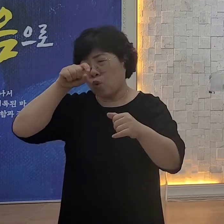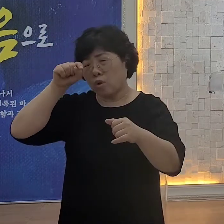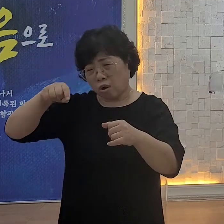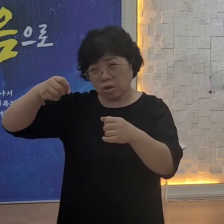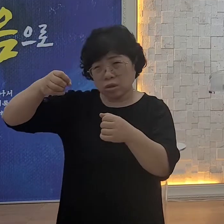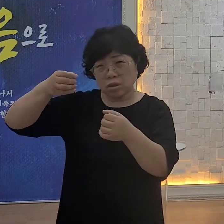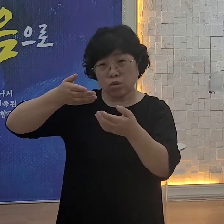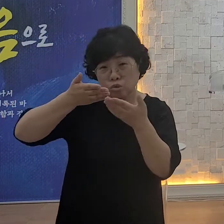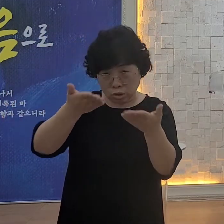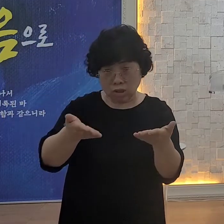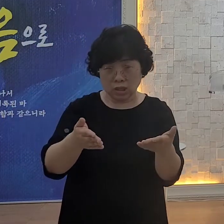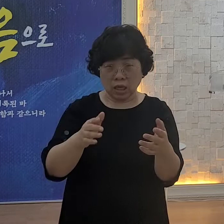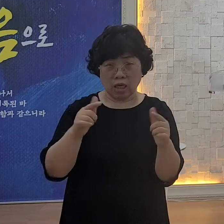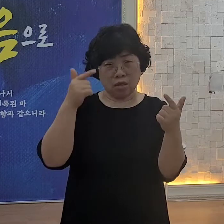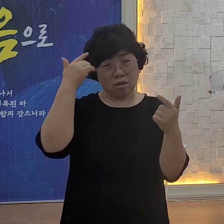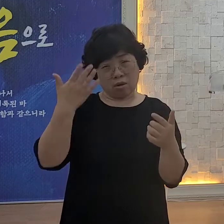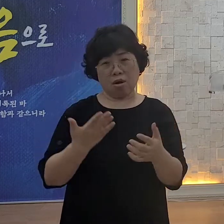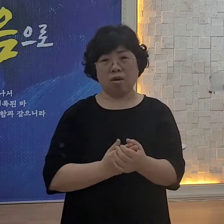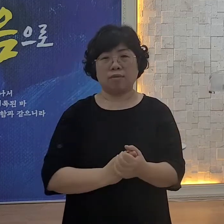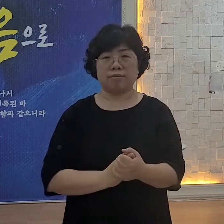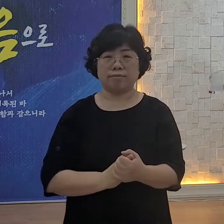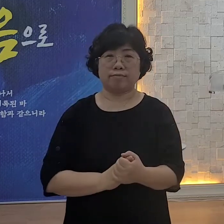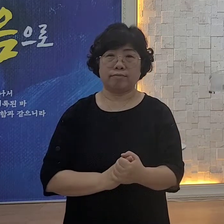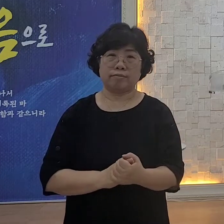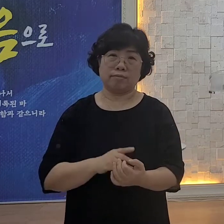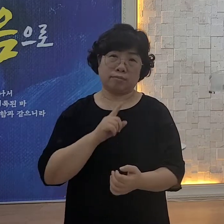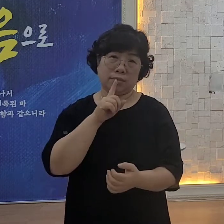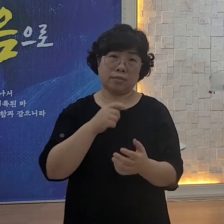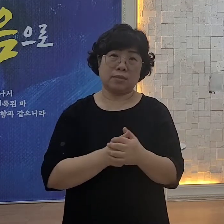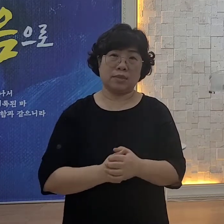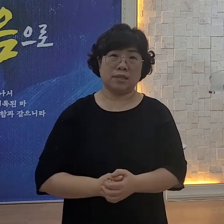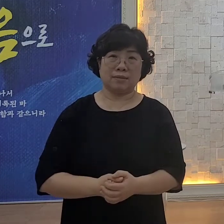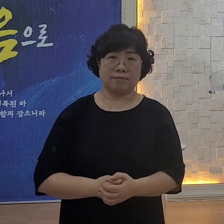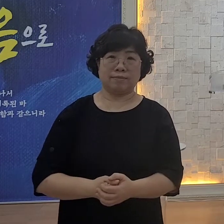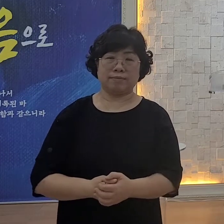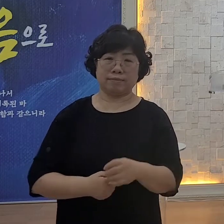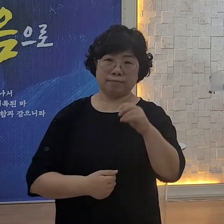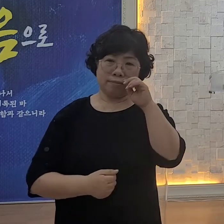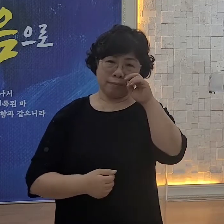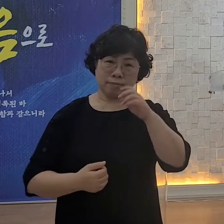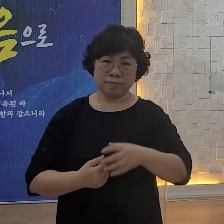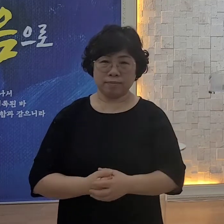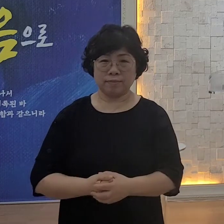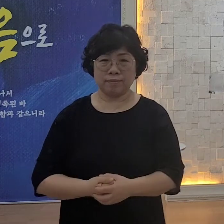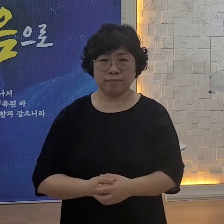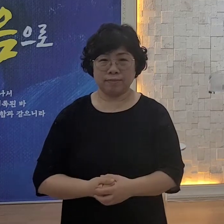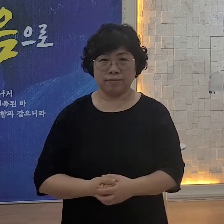좋은 것으로 주시지 않겠느냐? 다음 구절.